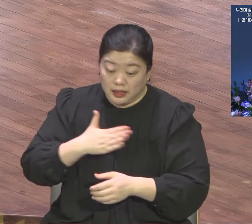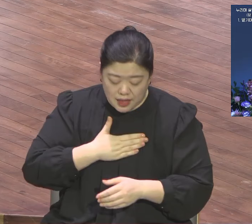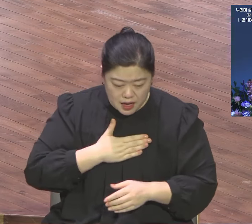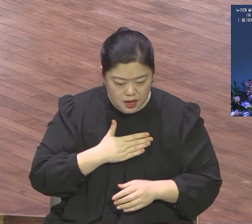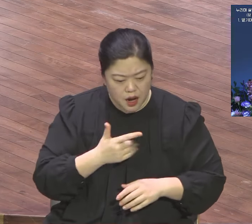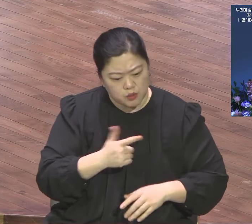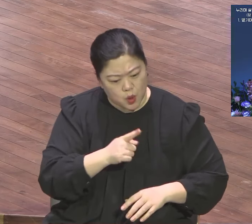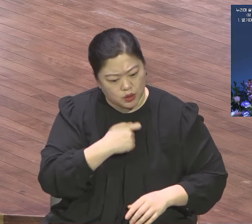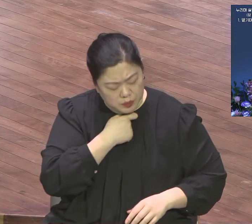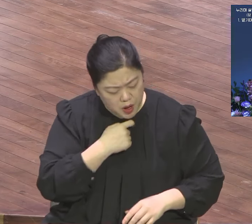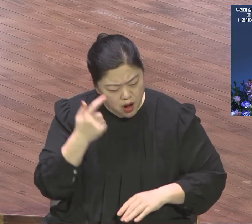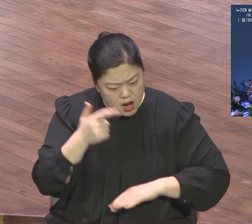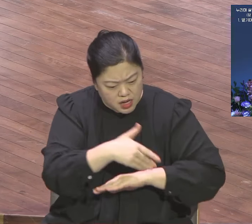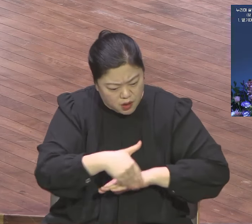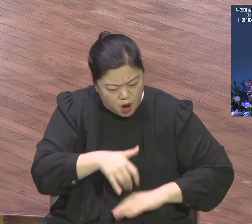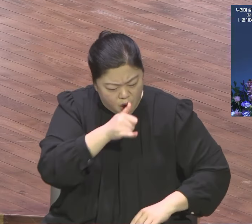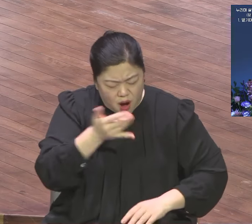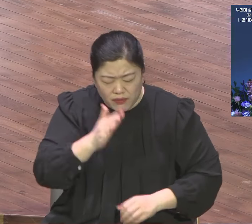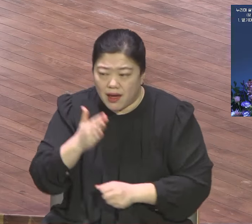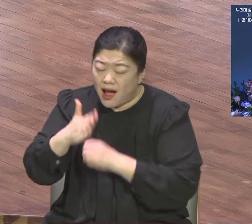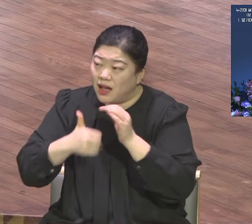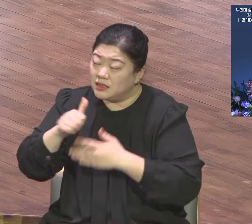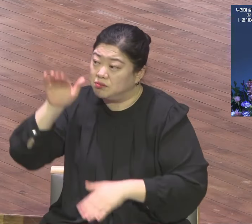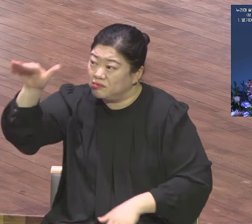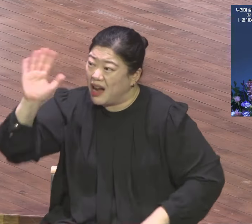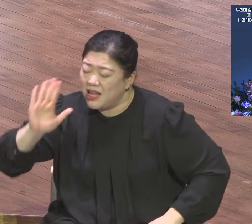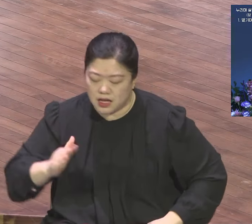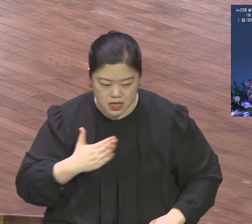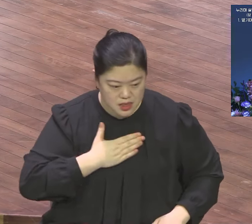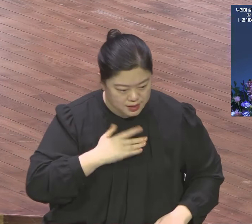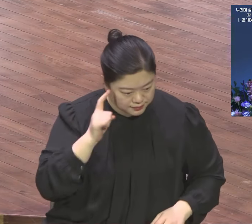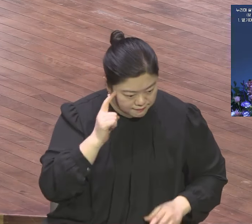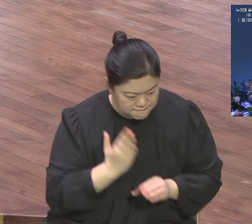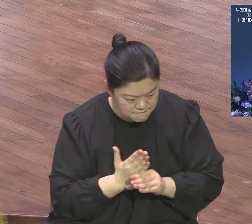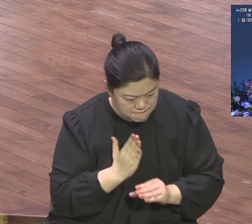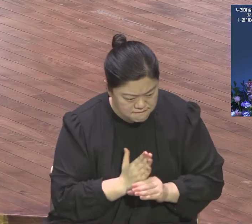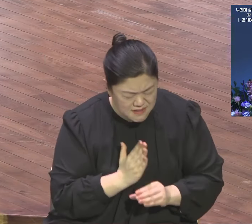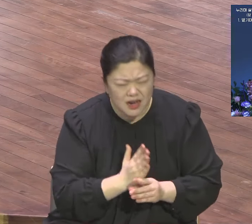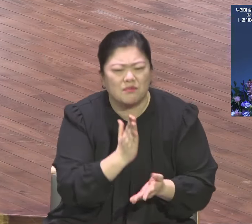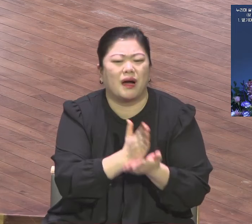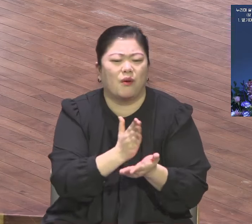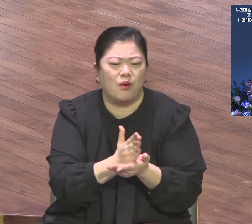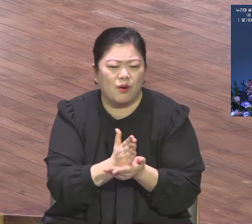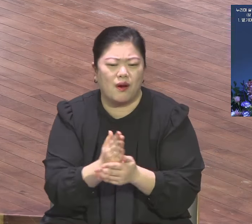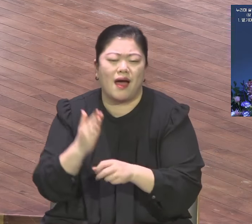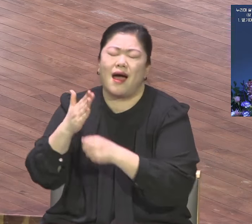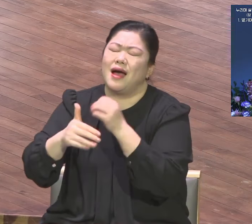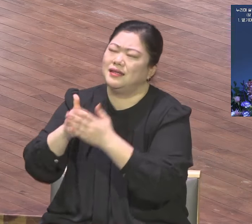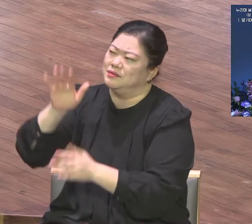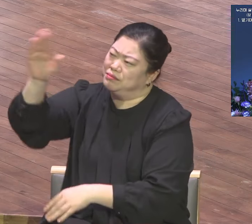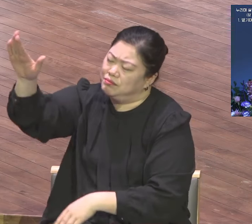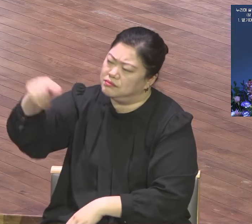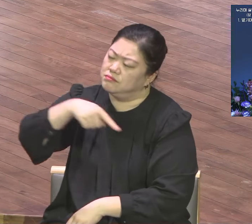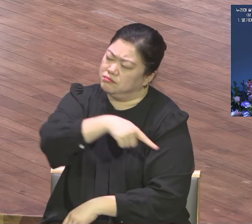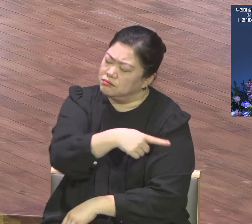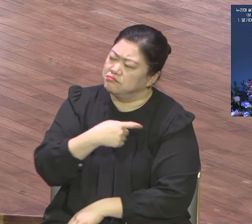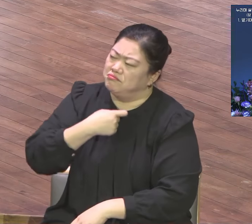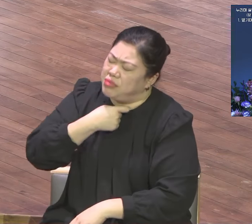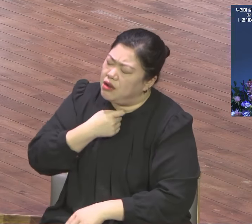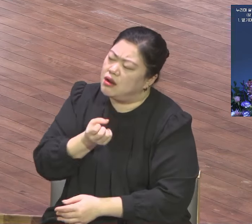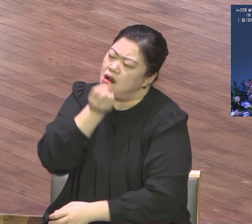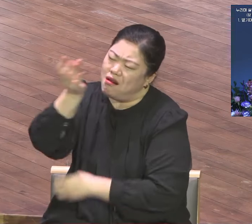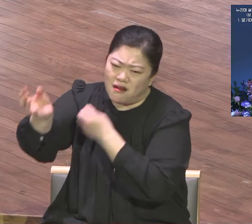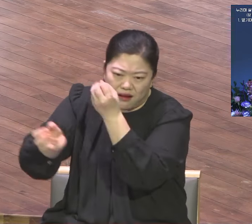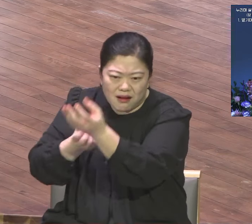실패는 궁극적으로 절대 주권 속에 다 있는 것이라. 무슨 뭘